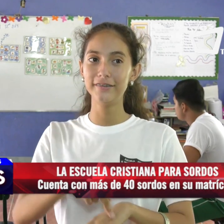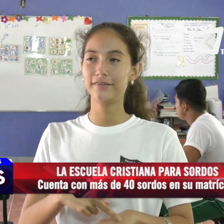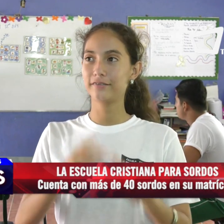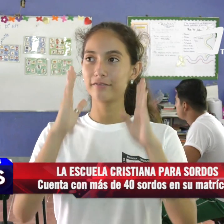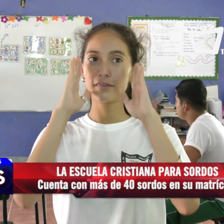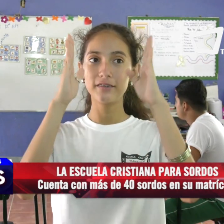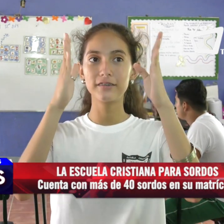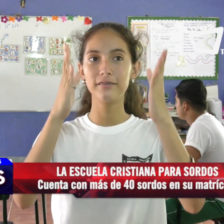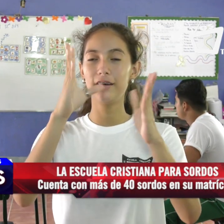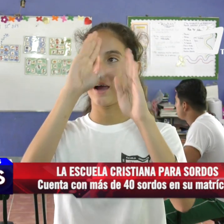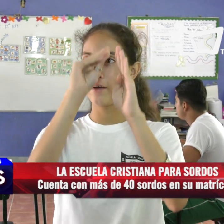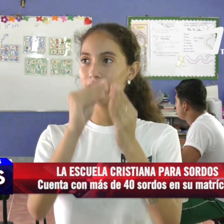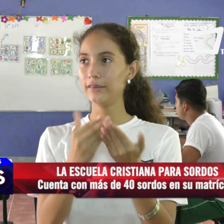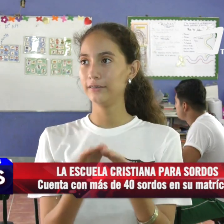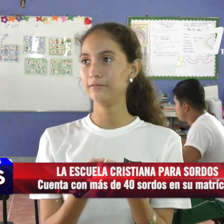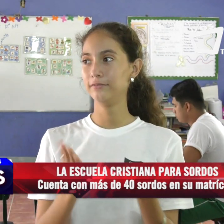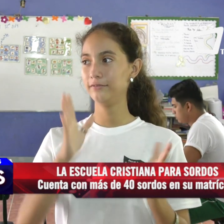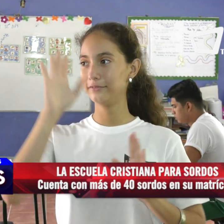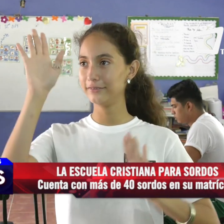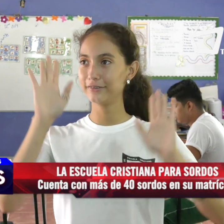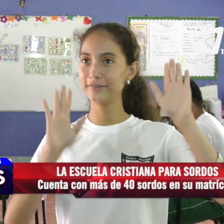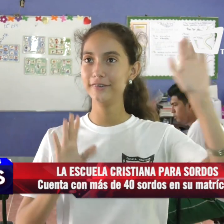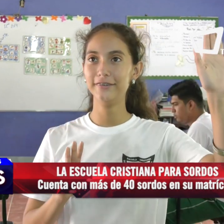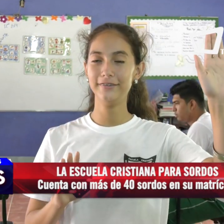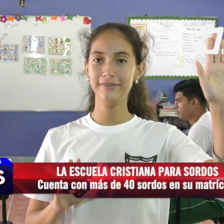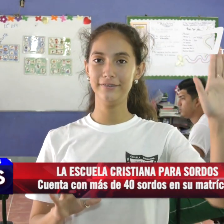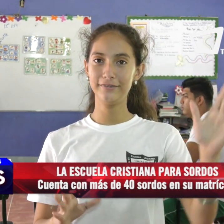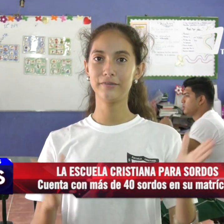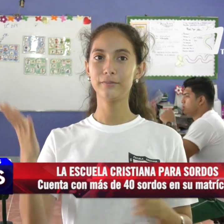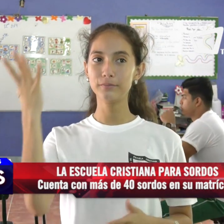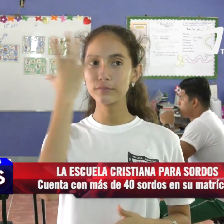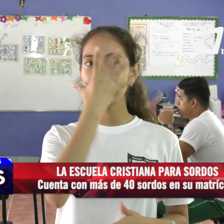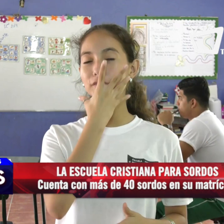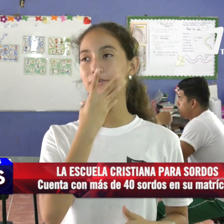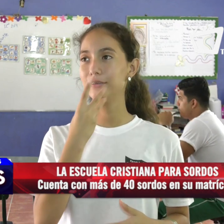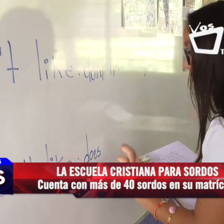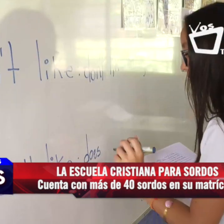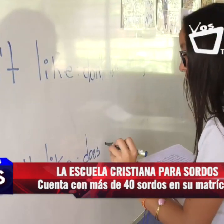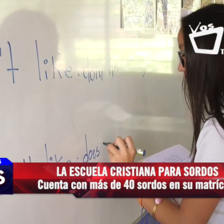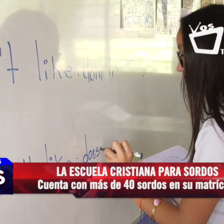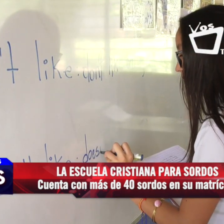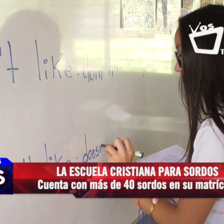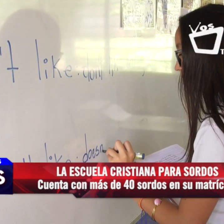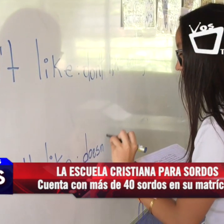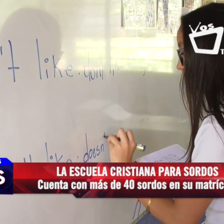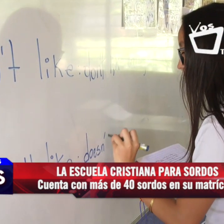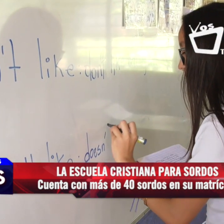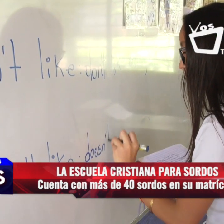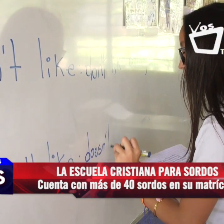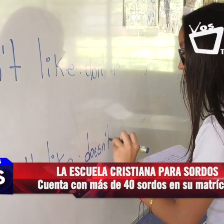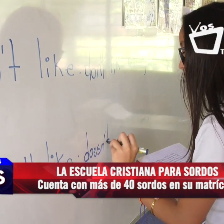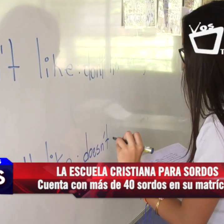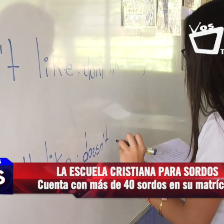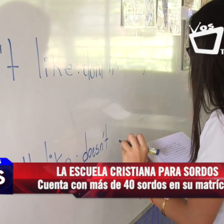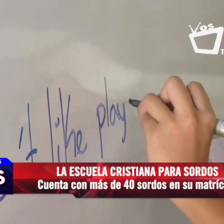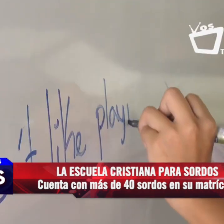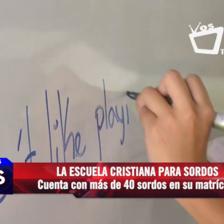en la capilla, ponemos atención en Biblia, participamos, es bonito, se siente Dios. Bueno,